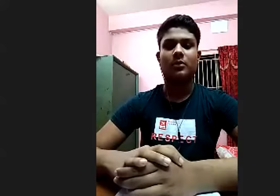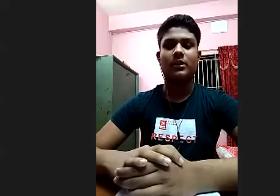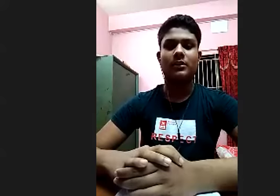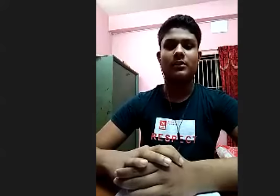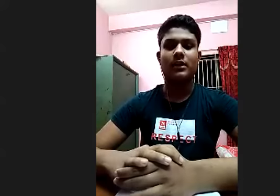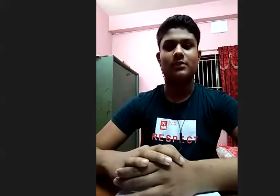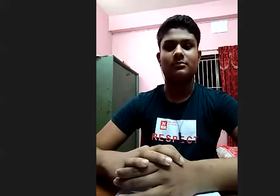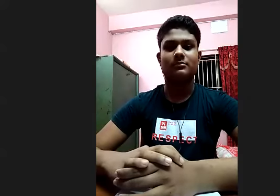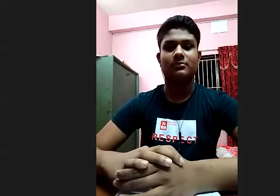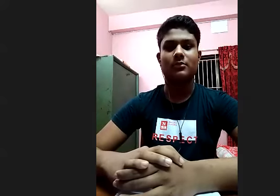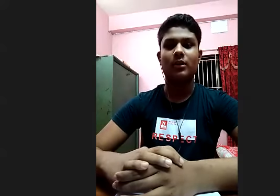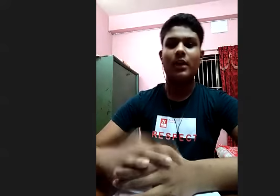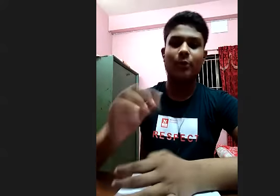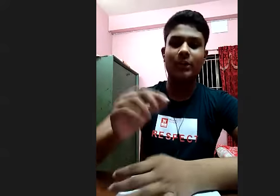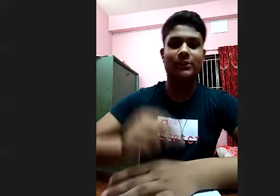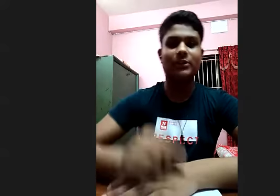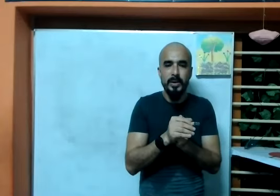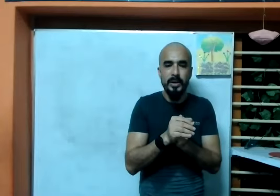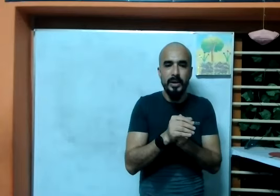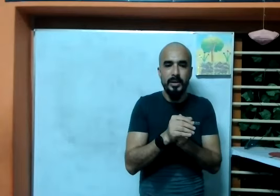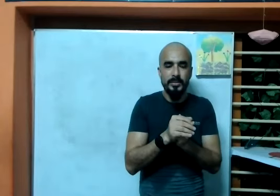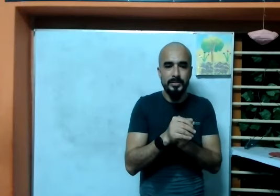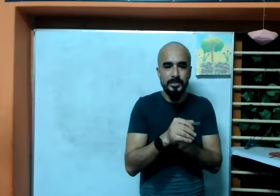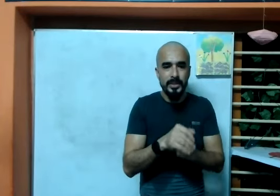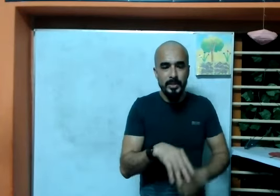কঠিন না, কঠিন যদি প্র্যাকটিস না করি,